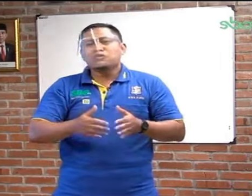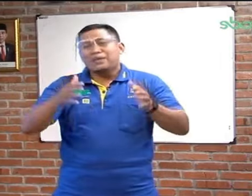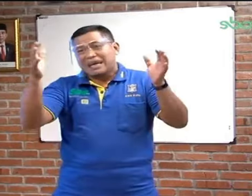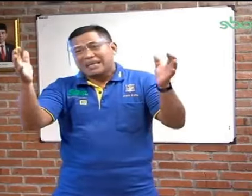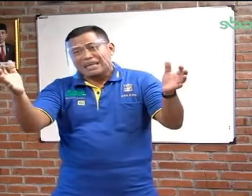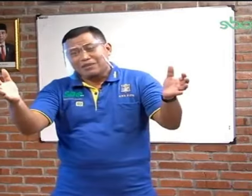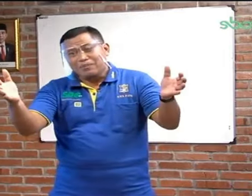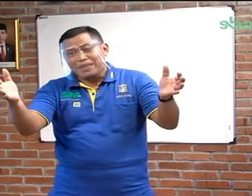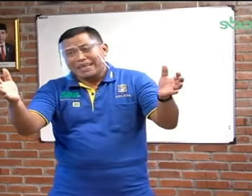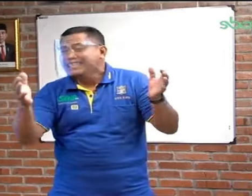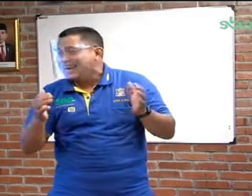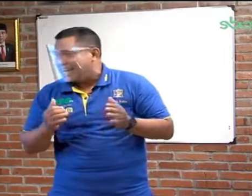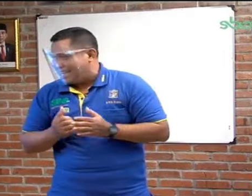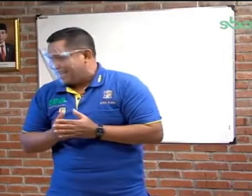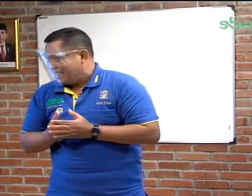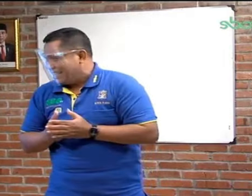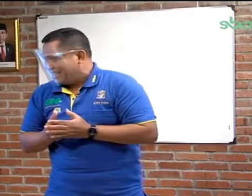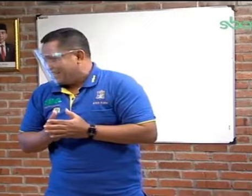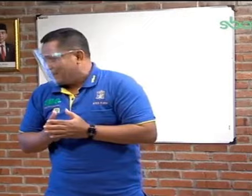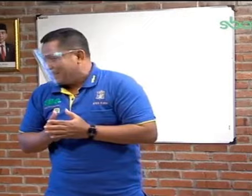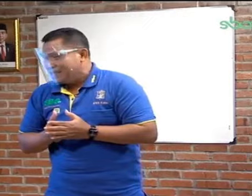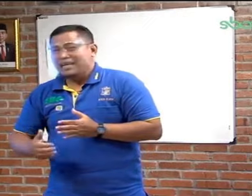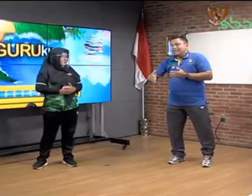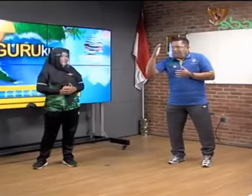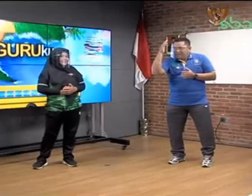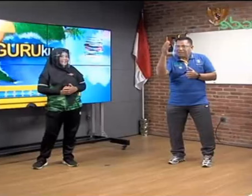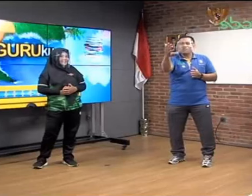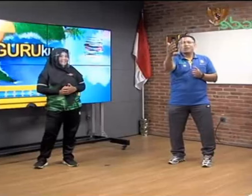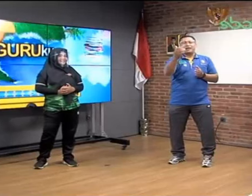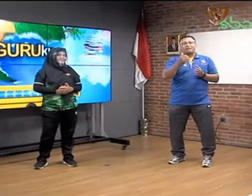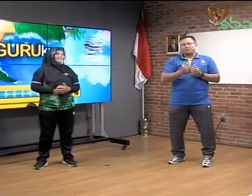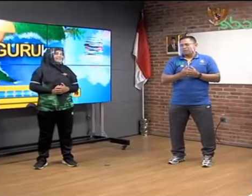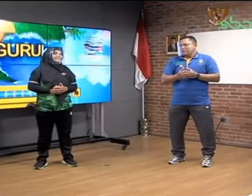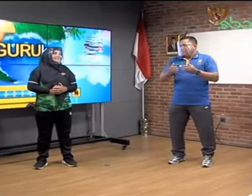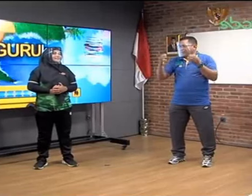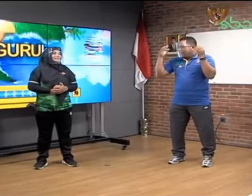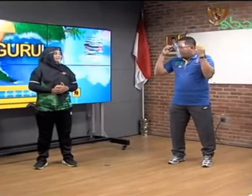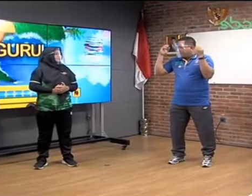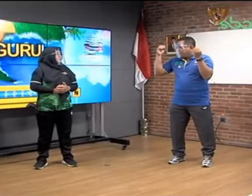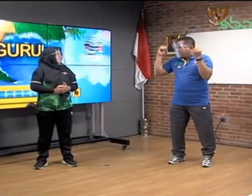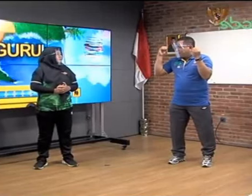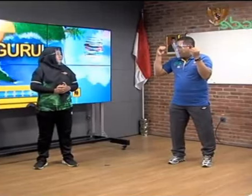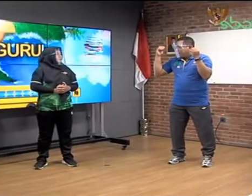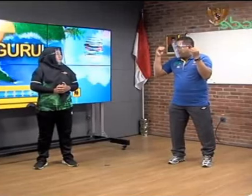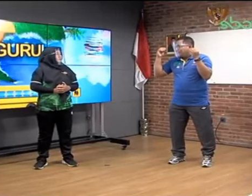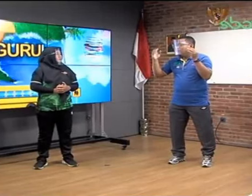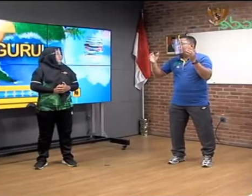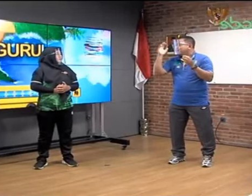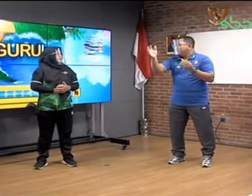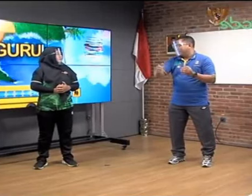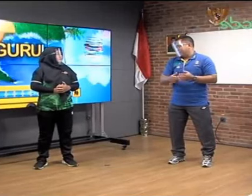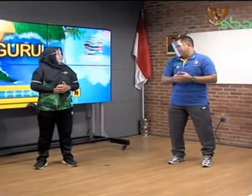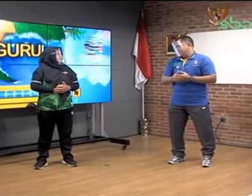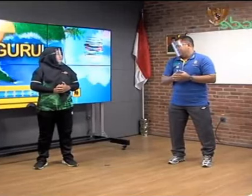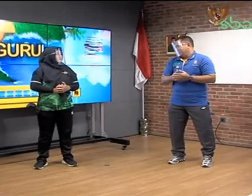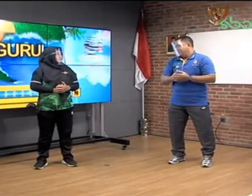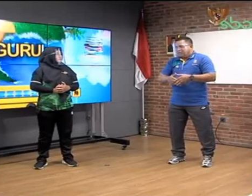tubuh supaya anak-anak itu lebih ideal. Ya, Bu Regina. Yang kedua, bisa mencerdaskan anak